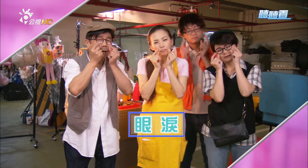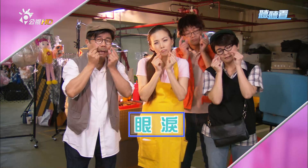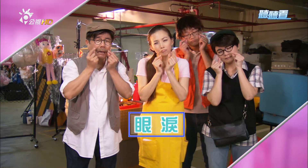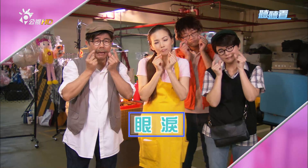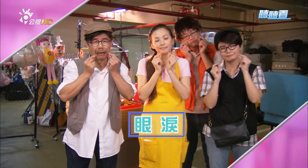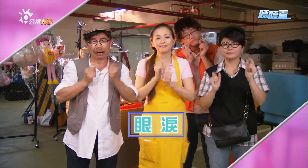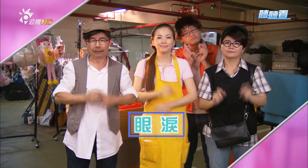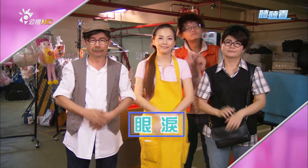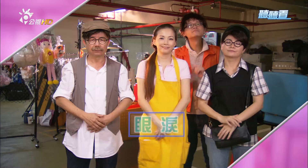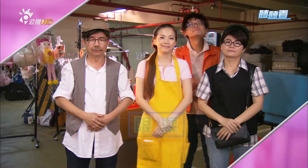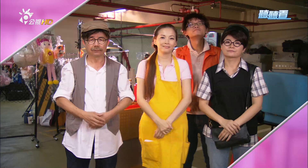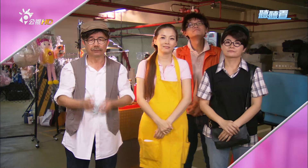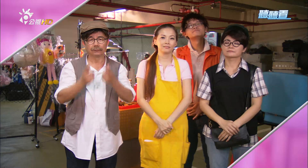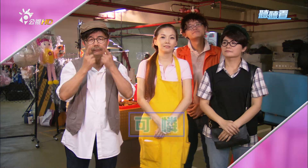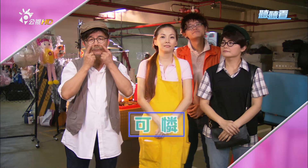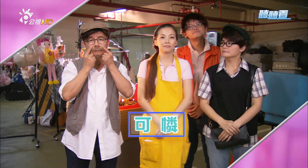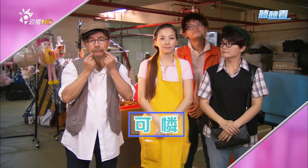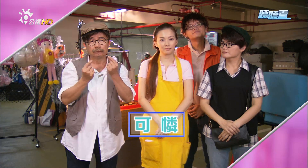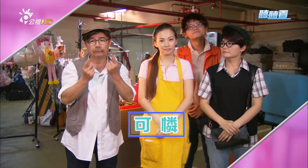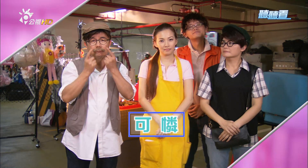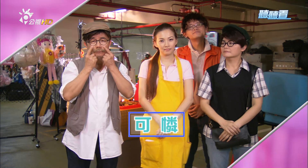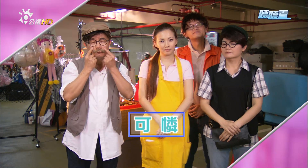眼泪， 可怜，